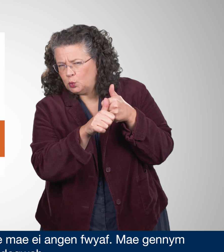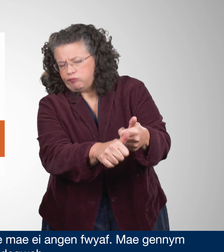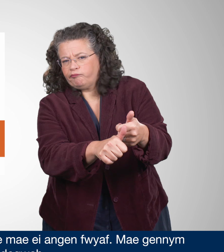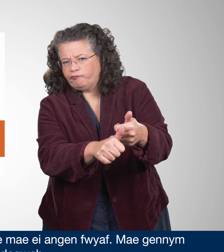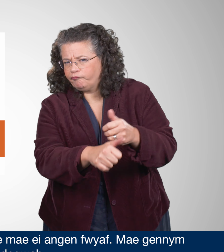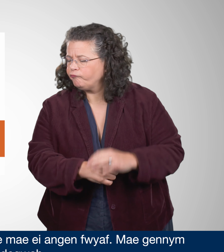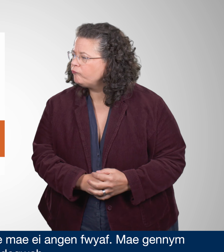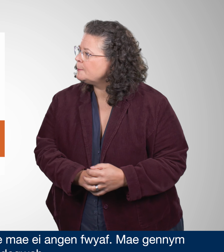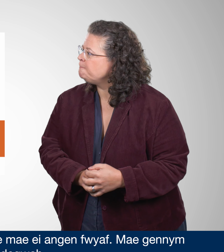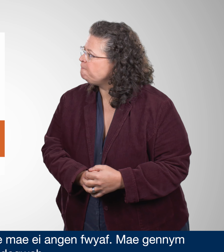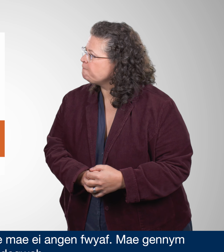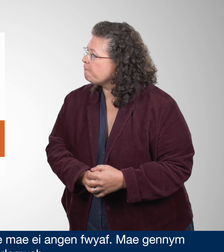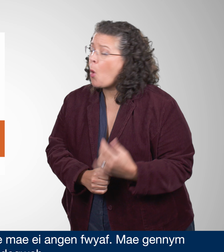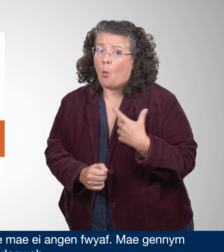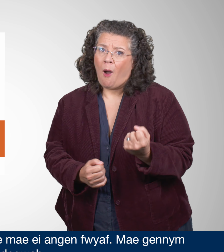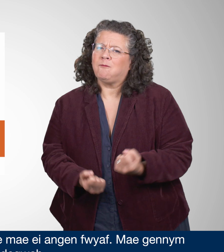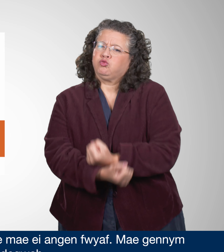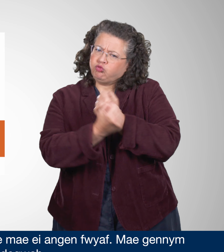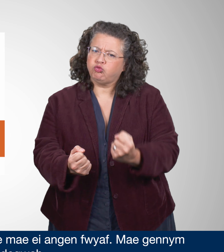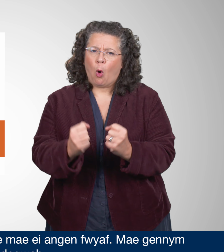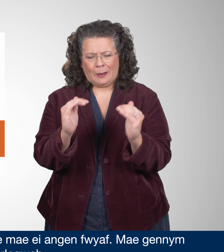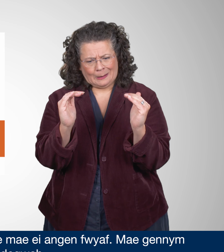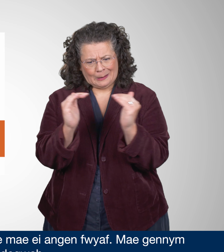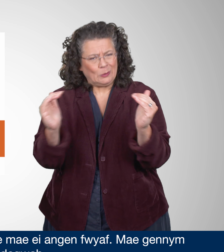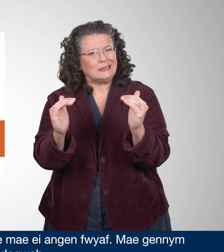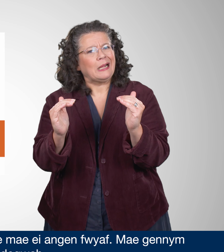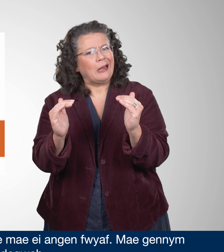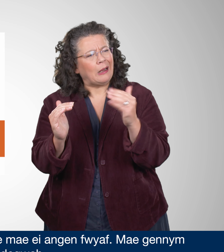Mae gennym ffocws cryf ar degwch.